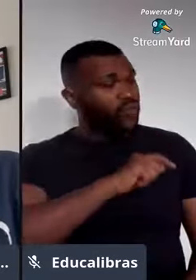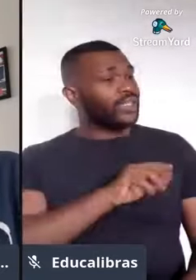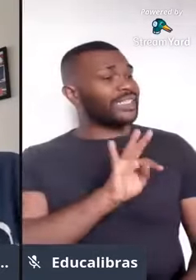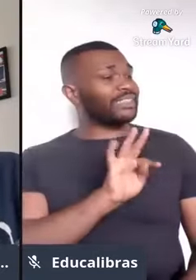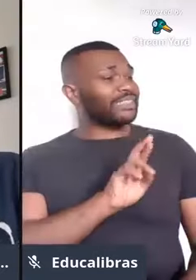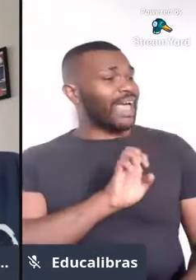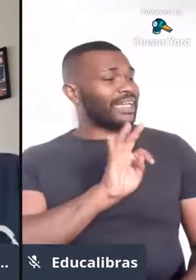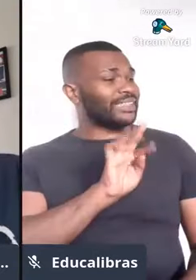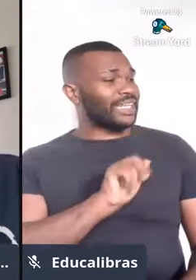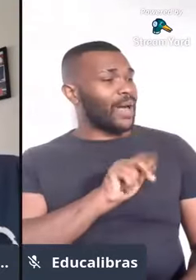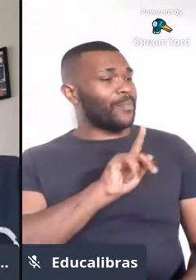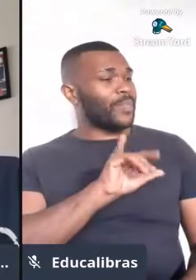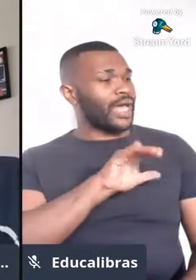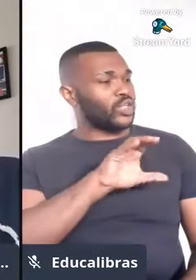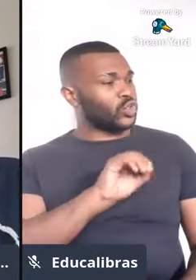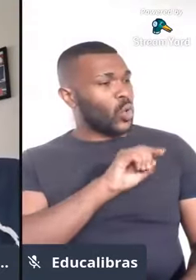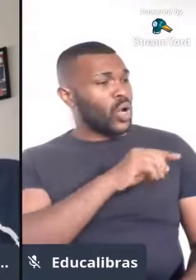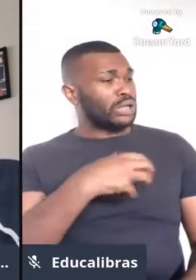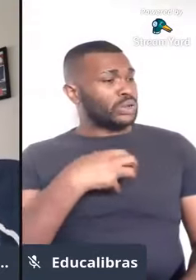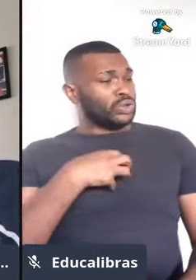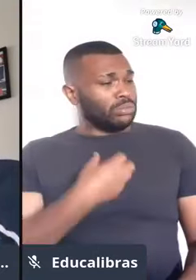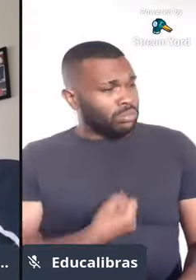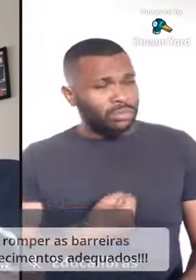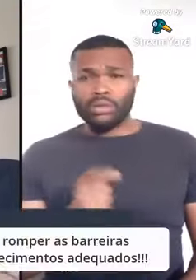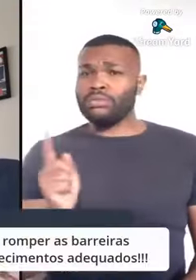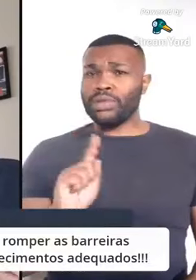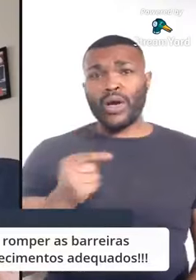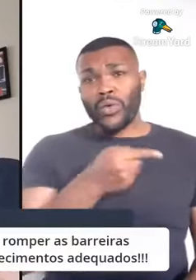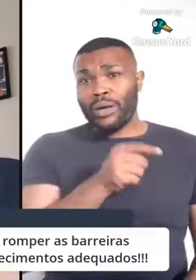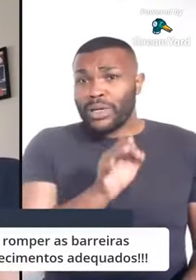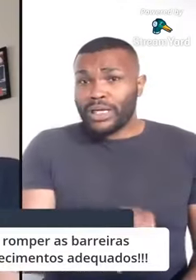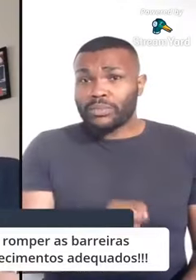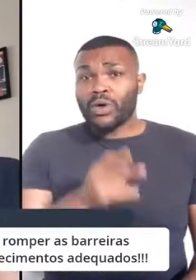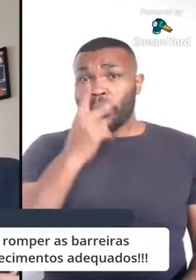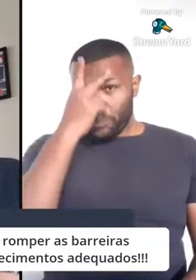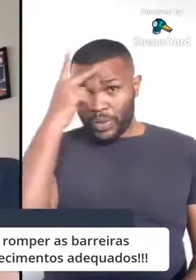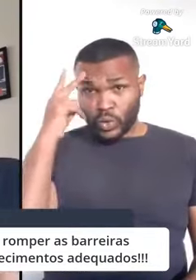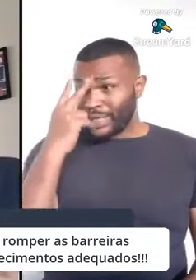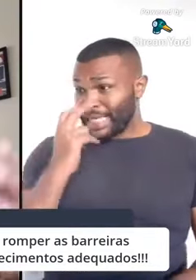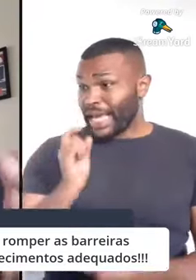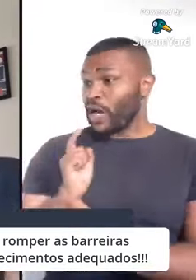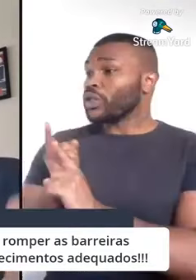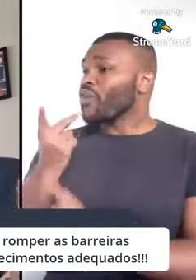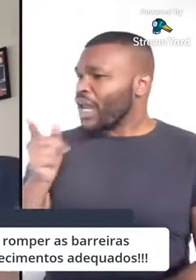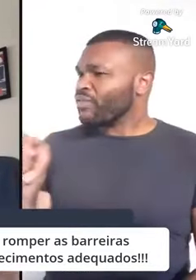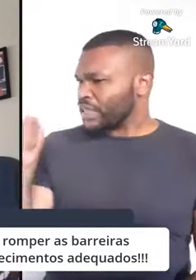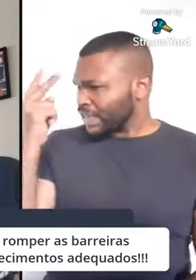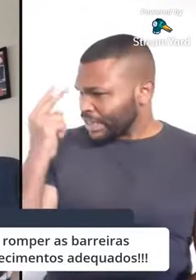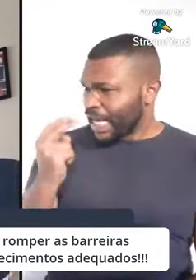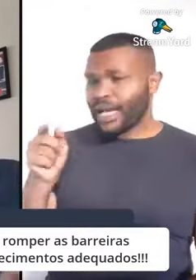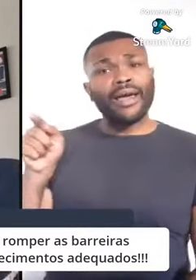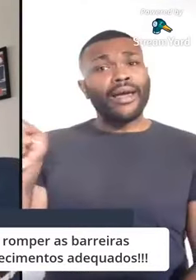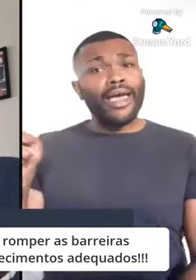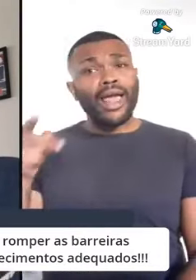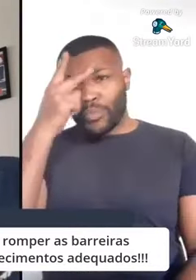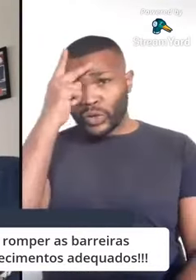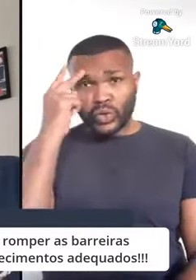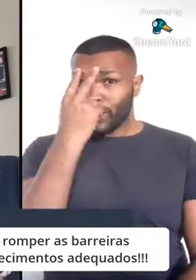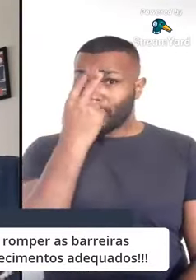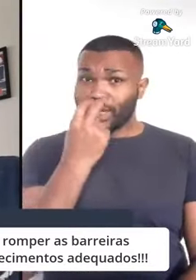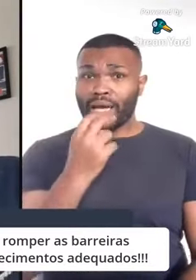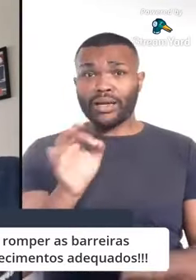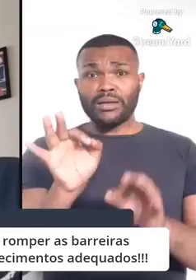ofender o Cid é tetraplégico. Se você pegar uma pessoa cega e falar para ela que ela é cega, ela é uma pessoa cega. Então,